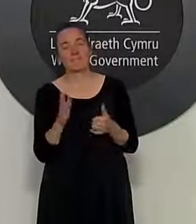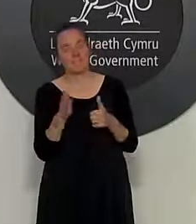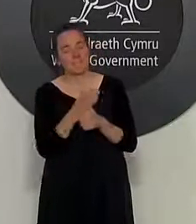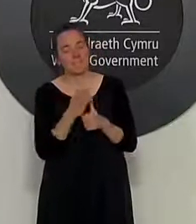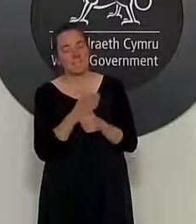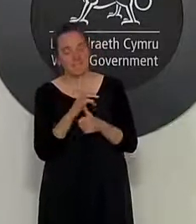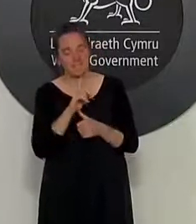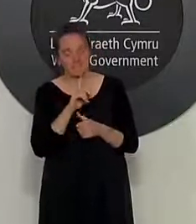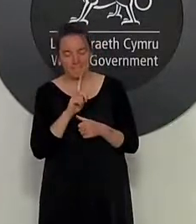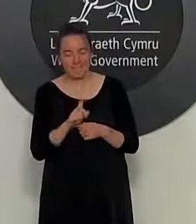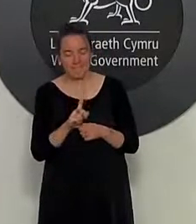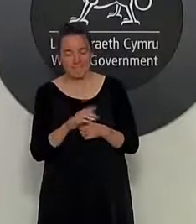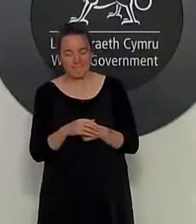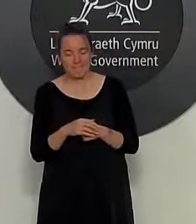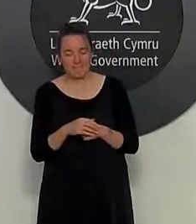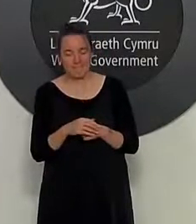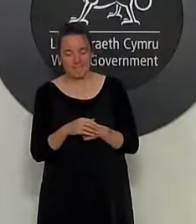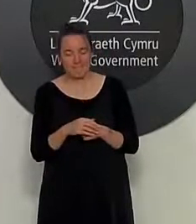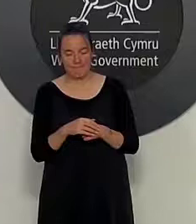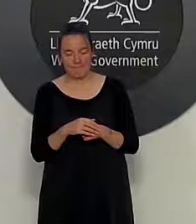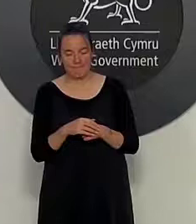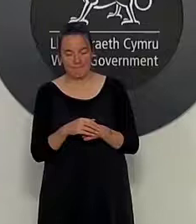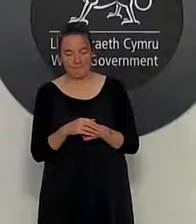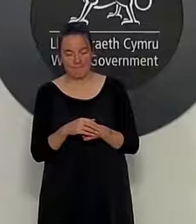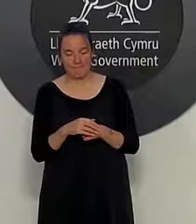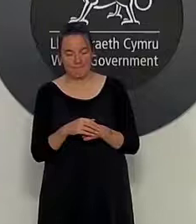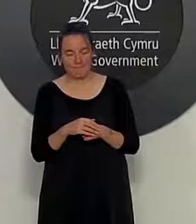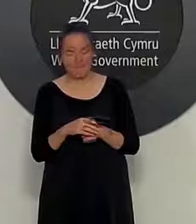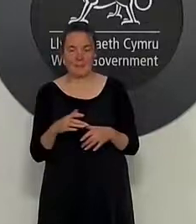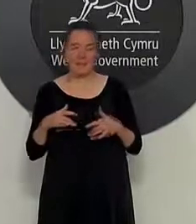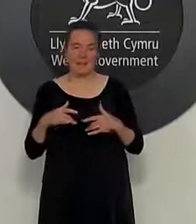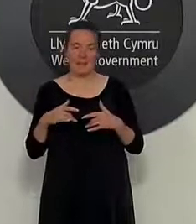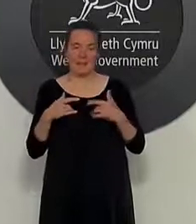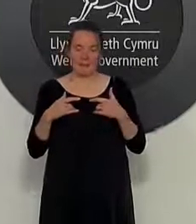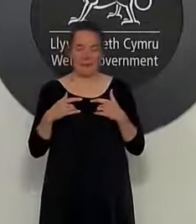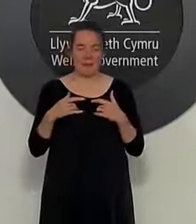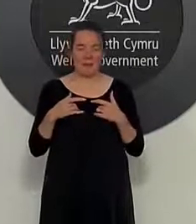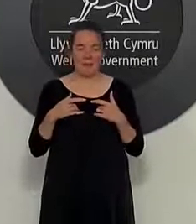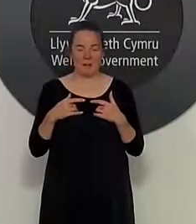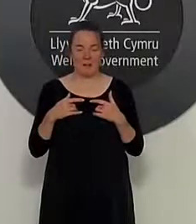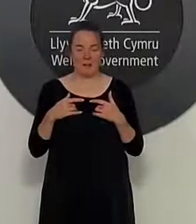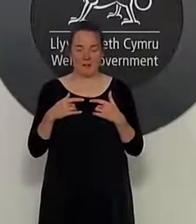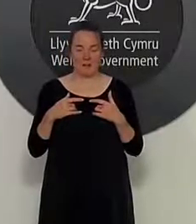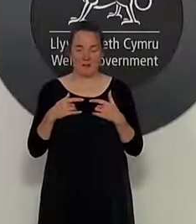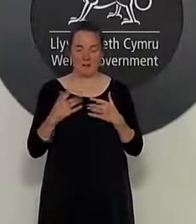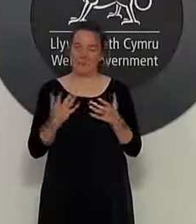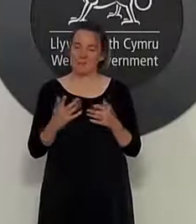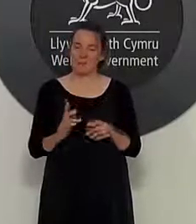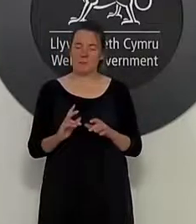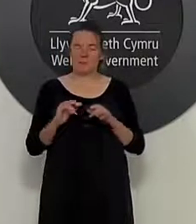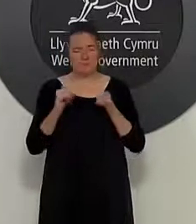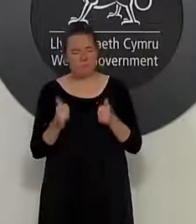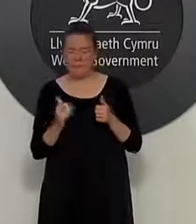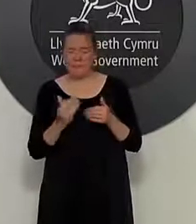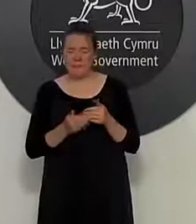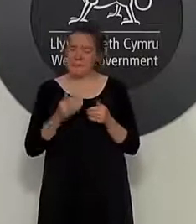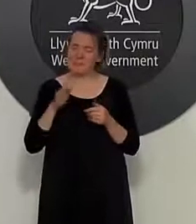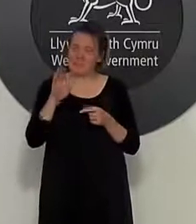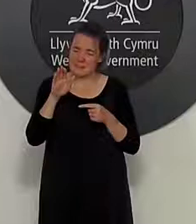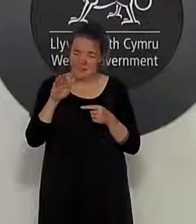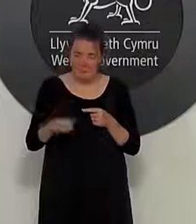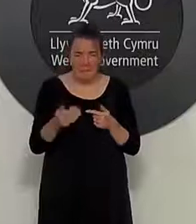mae hwn yn gam anhygoel o bositif I mi'n I gymeriad gyda'n democratiaeth ni. Mae claddu